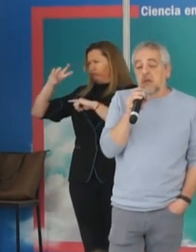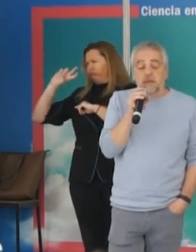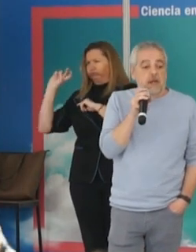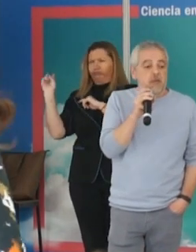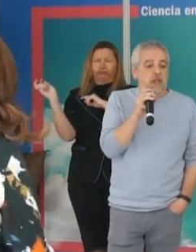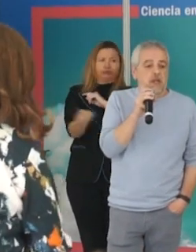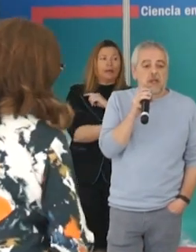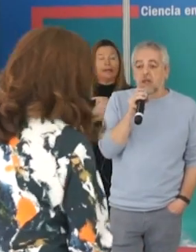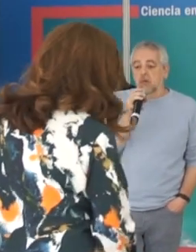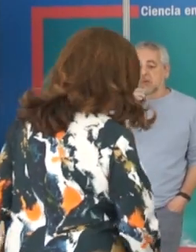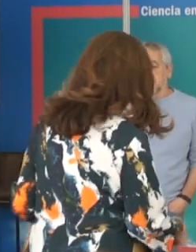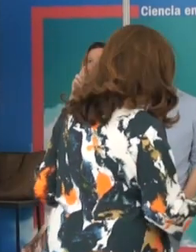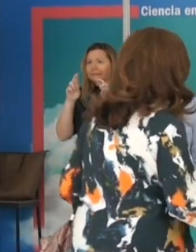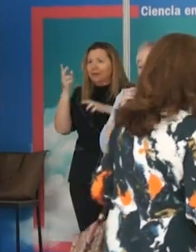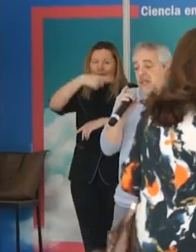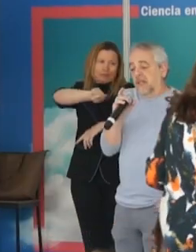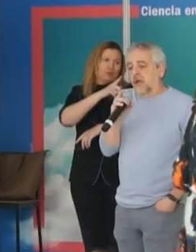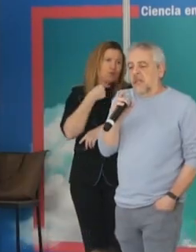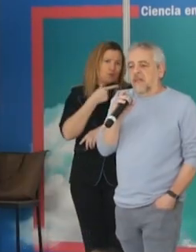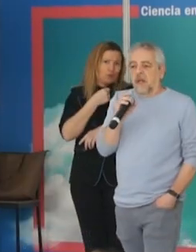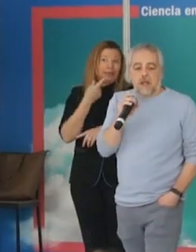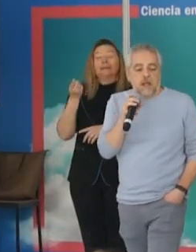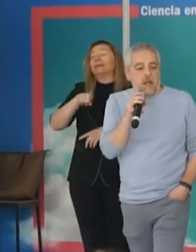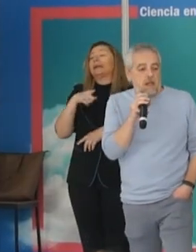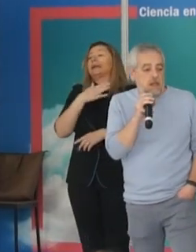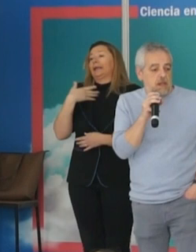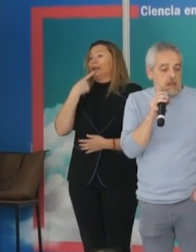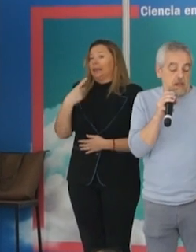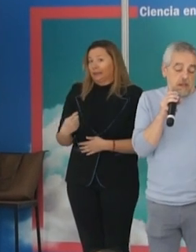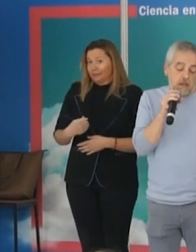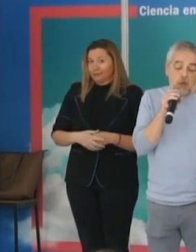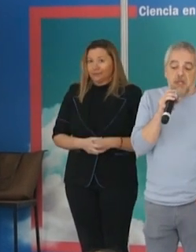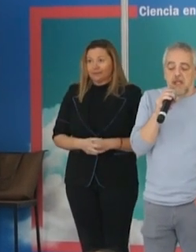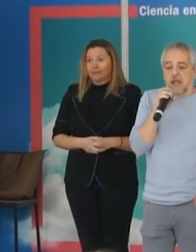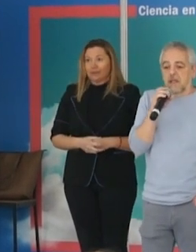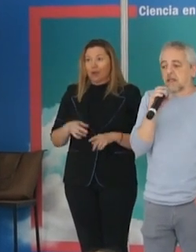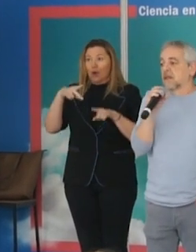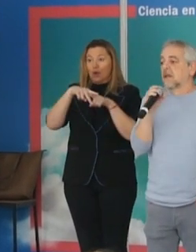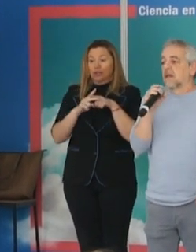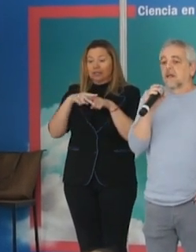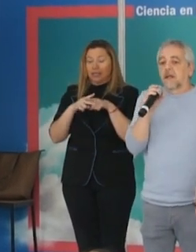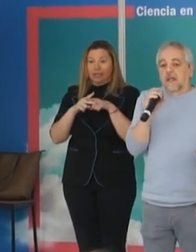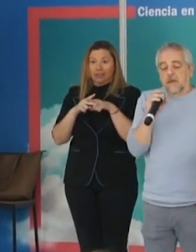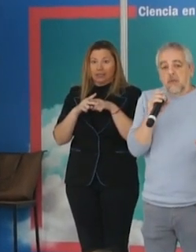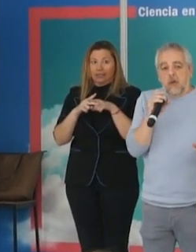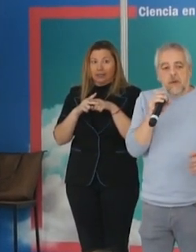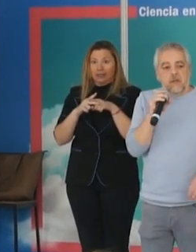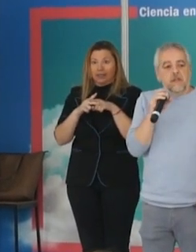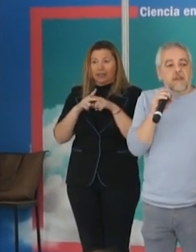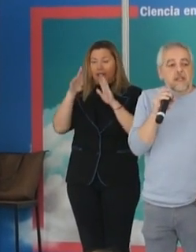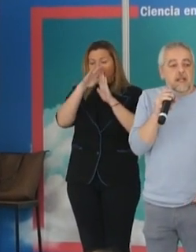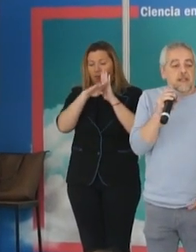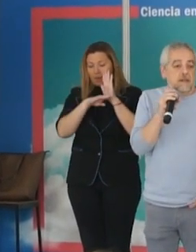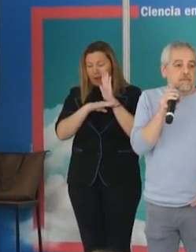y bueno, y esperamos que os guste. También tengo que decir que los talleres que tenemos